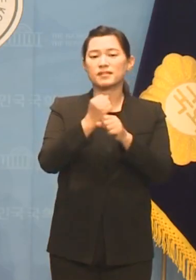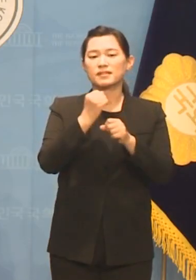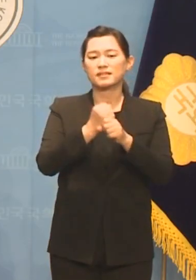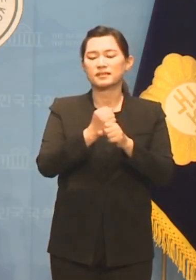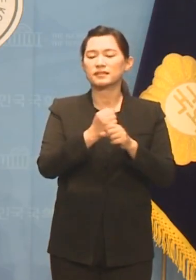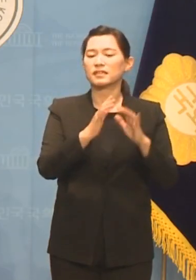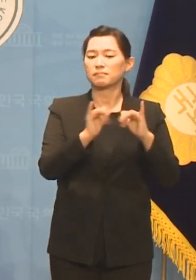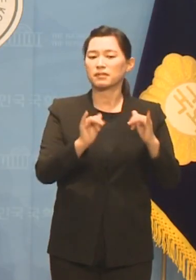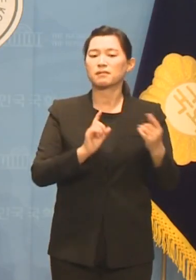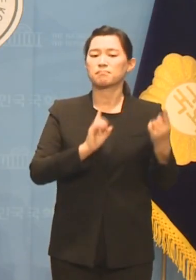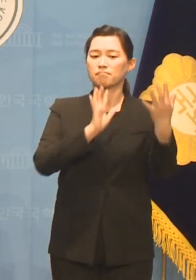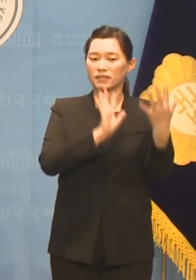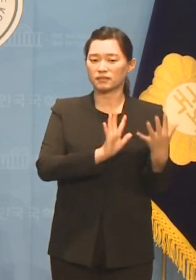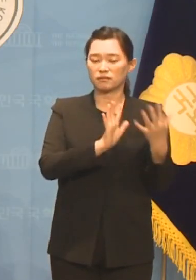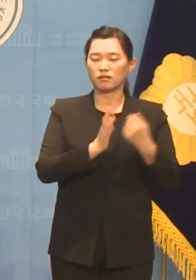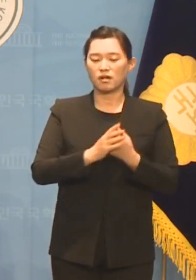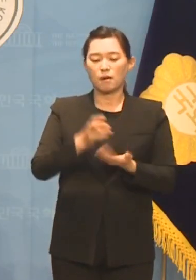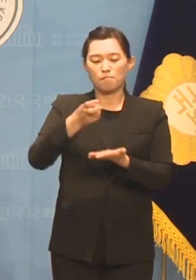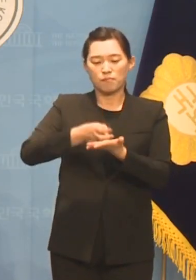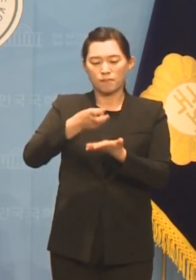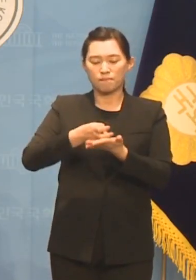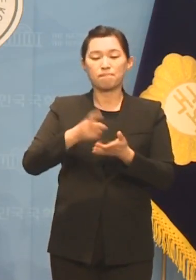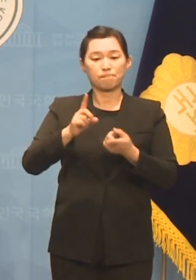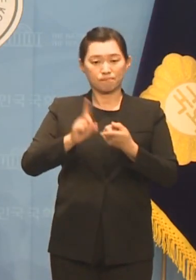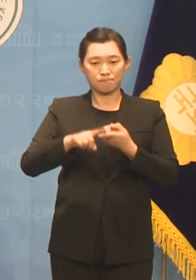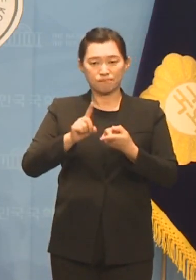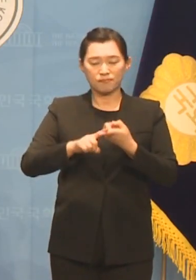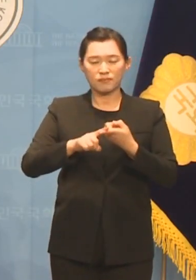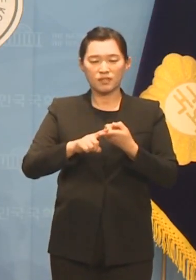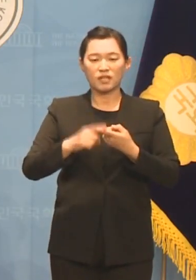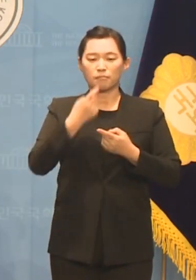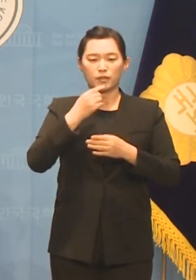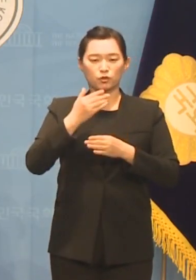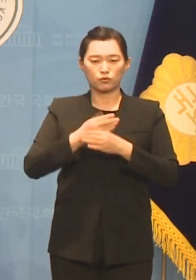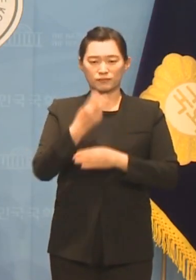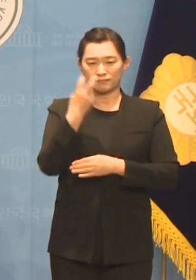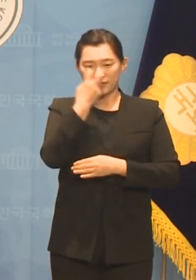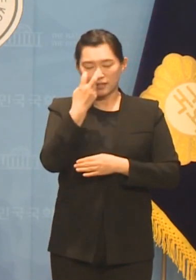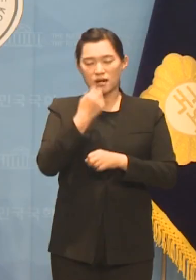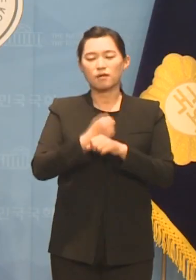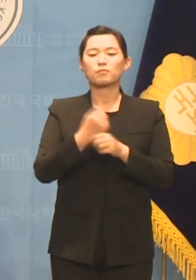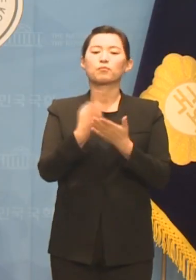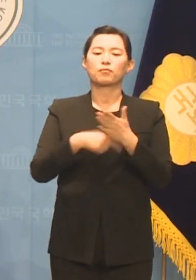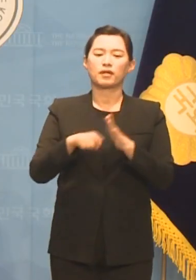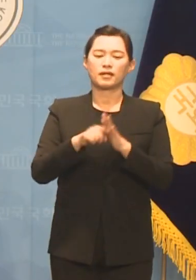세력에 맞서 헌법과 법치를 수호하며 민주주의를 지켜내기